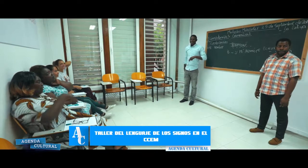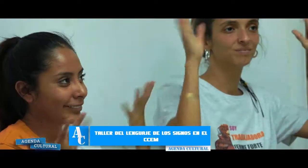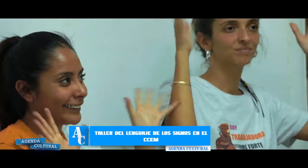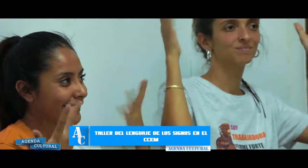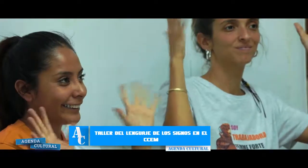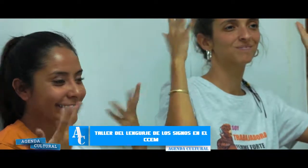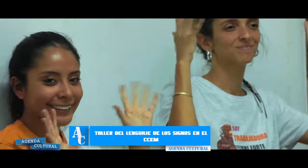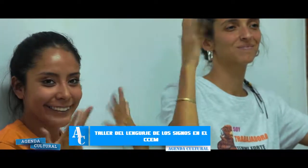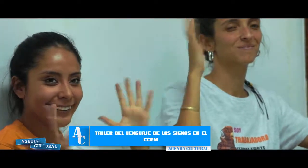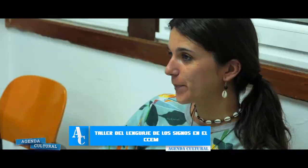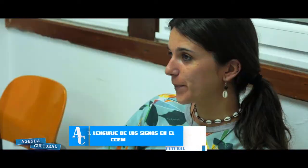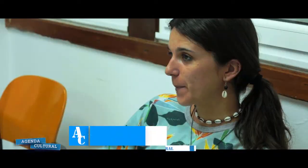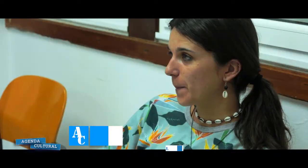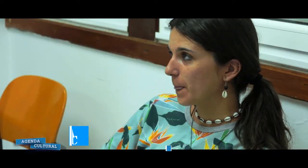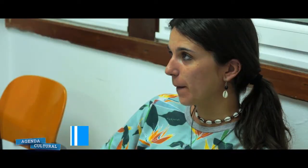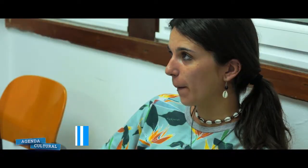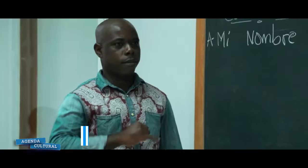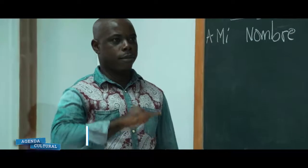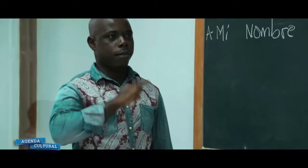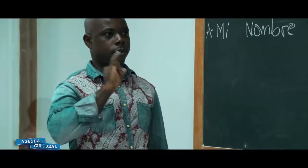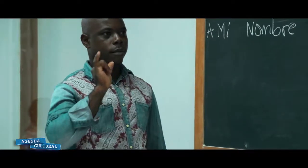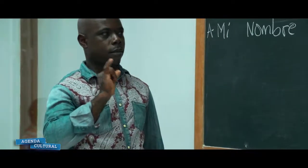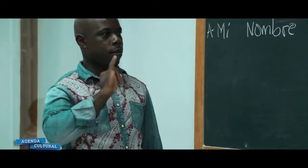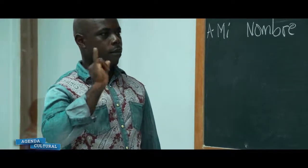es enseñar a los participantes cómo comunicarse con los sordomudos.